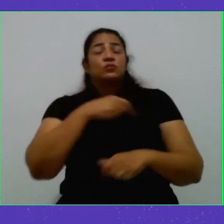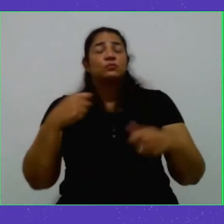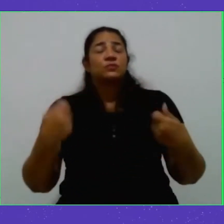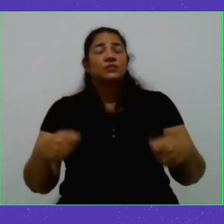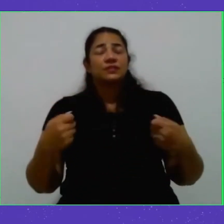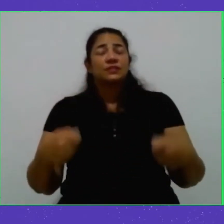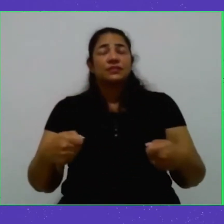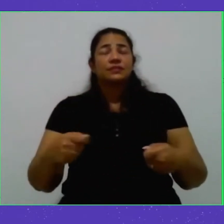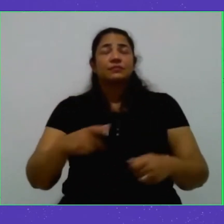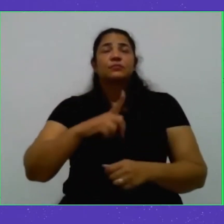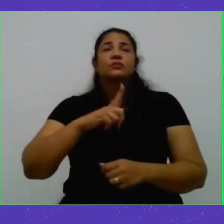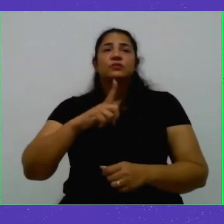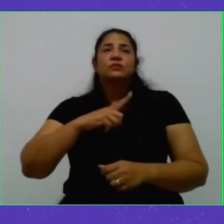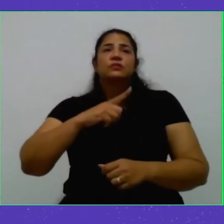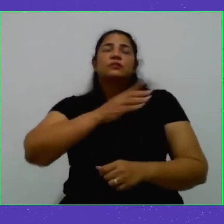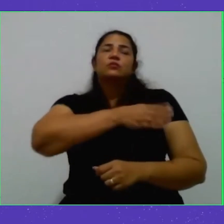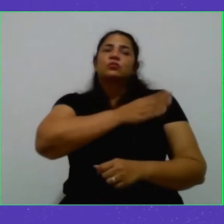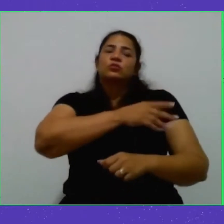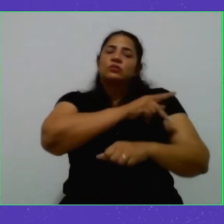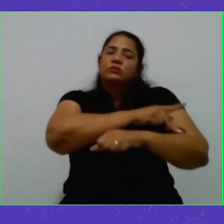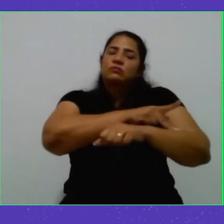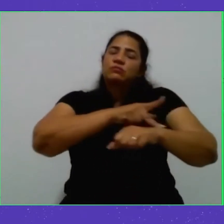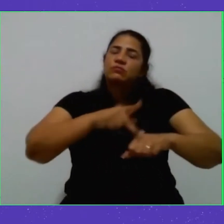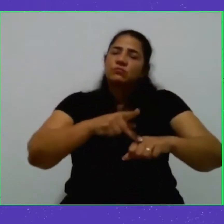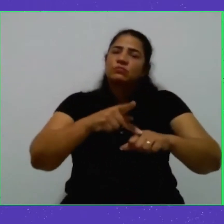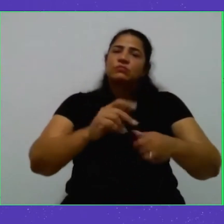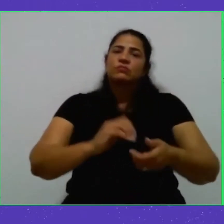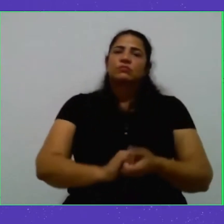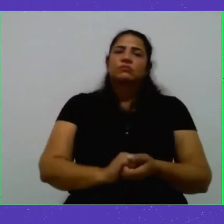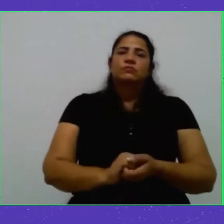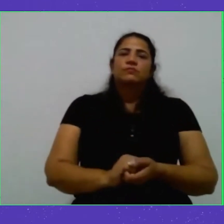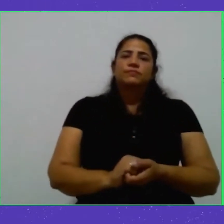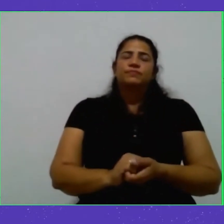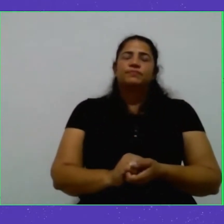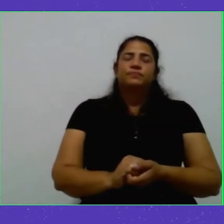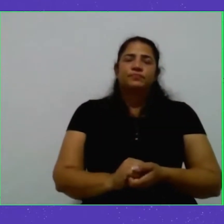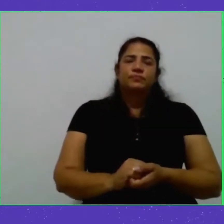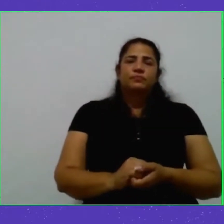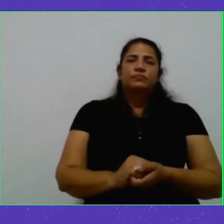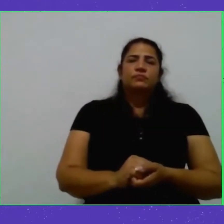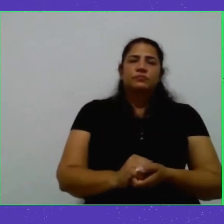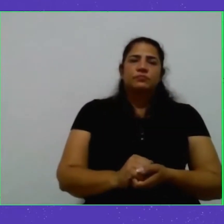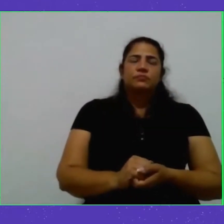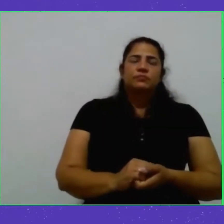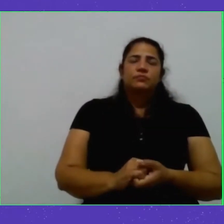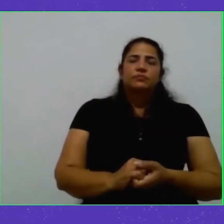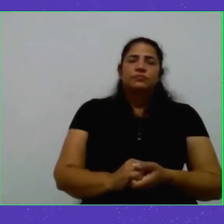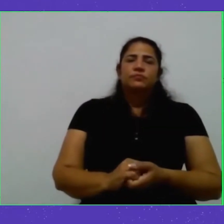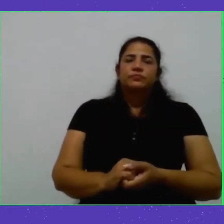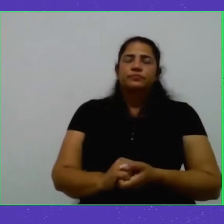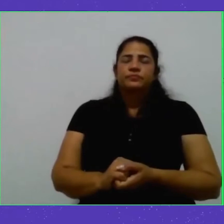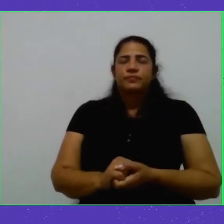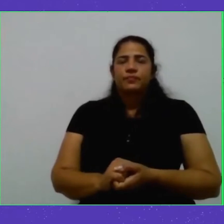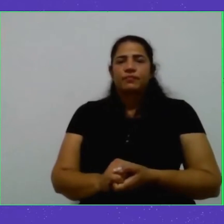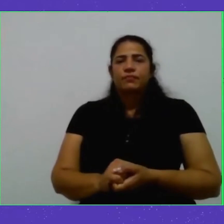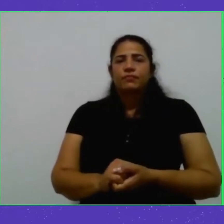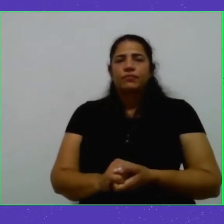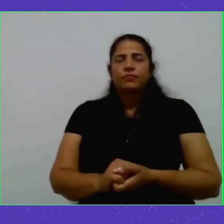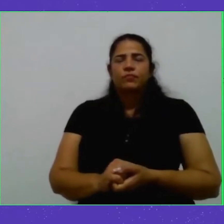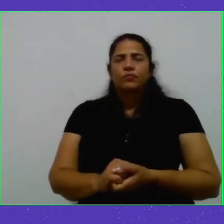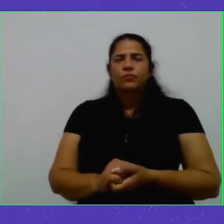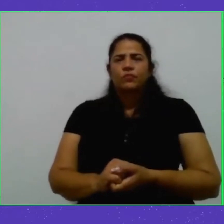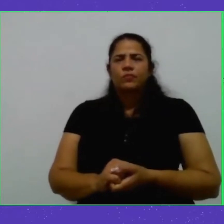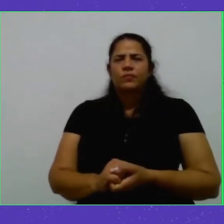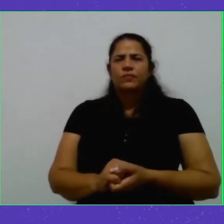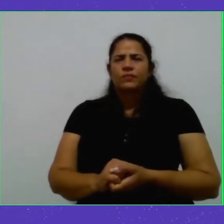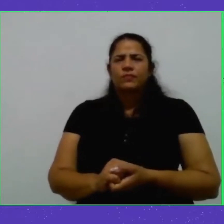desfrutado dessa porção, mas às vezes a gente se esquece, né? É bom a gente relembrar. O apóstolo Paulo diz